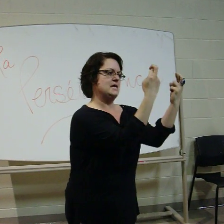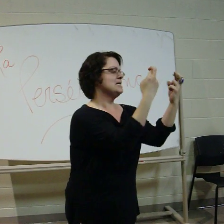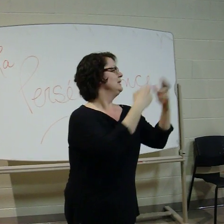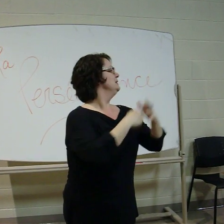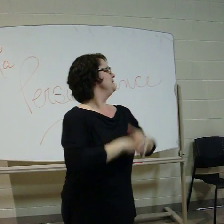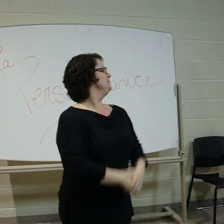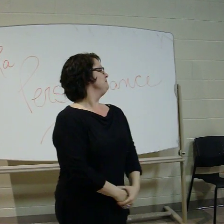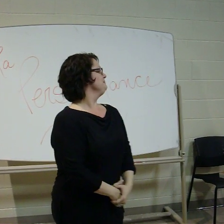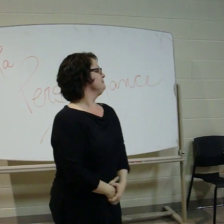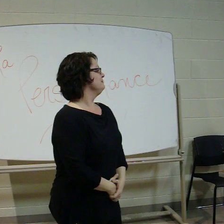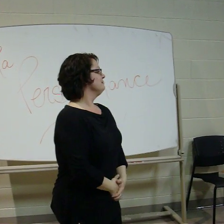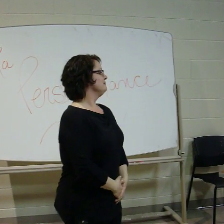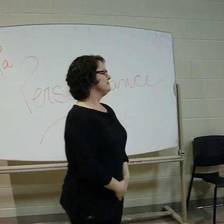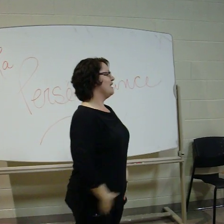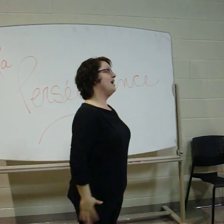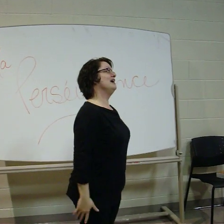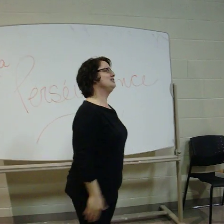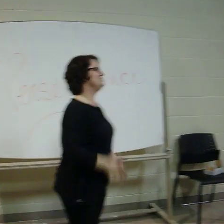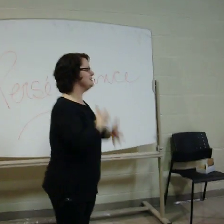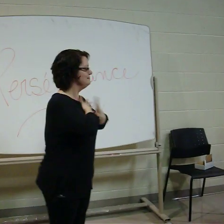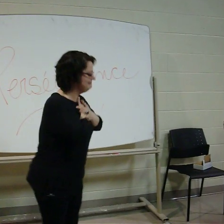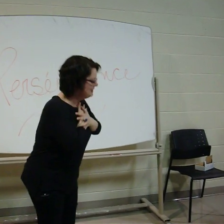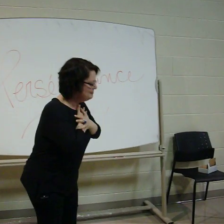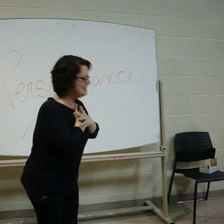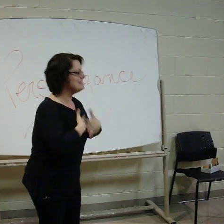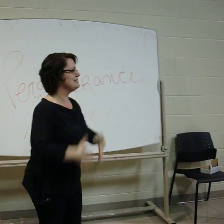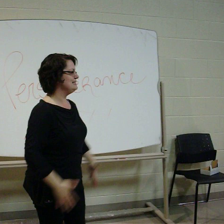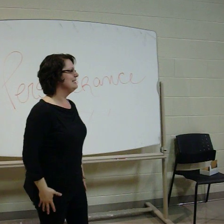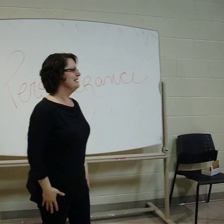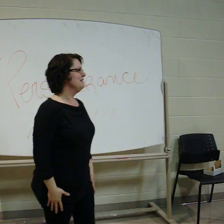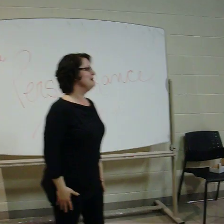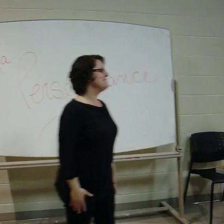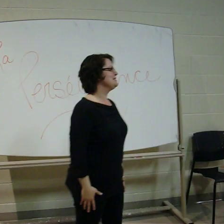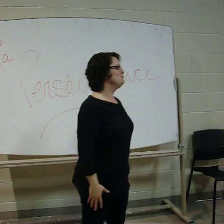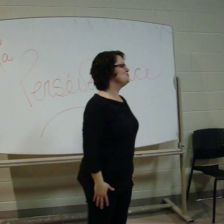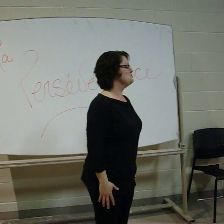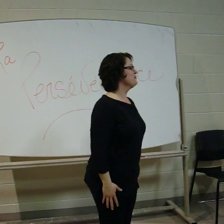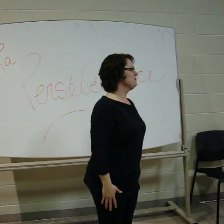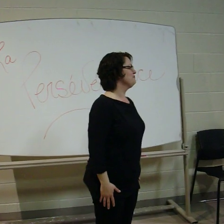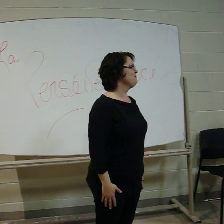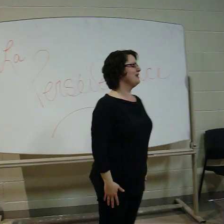Mais oui, merci beaucoup.